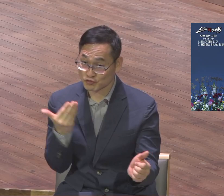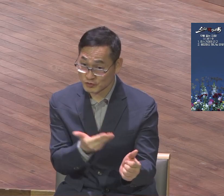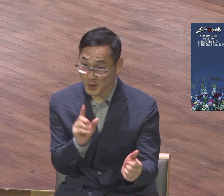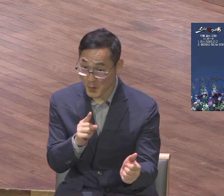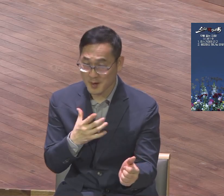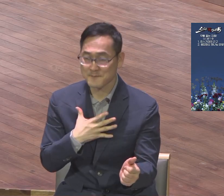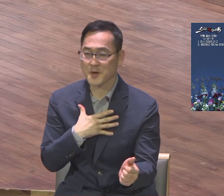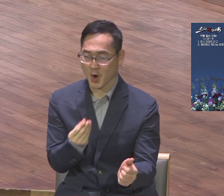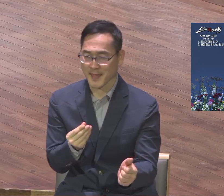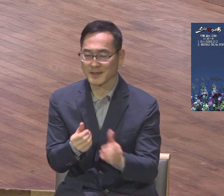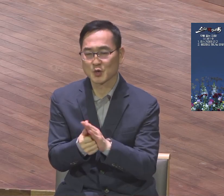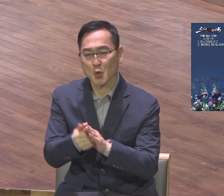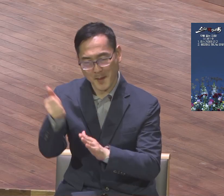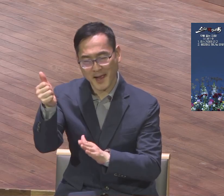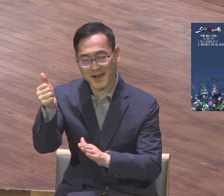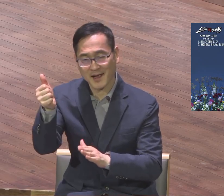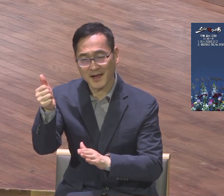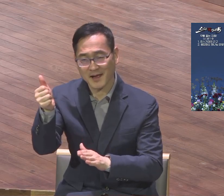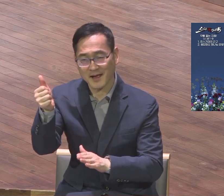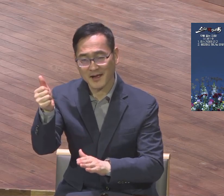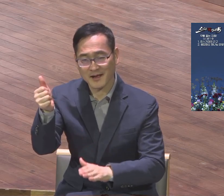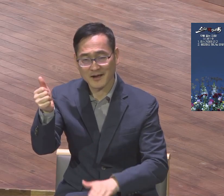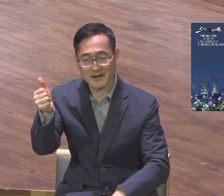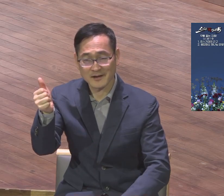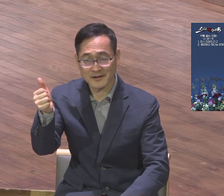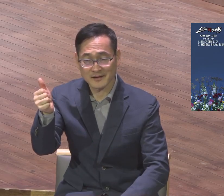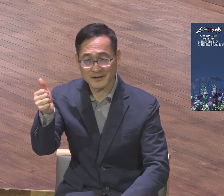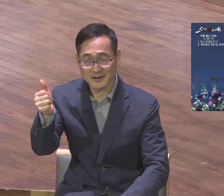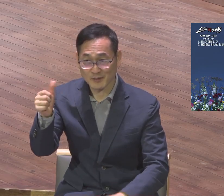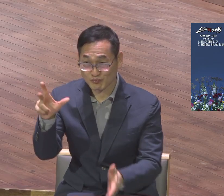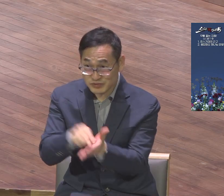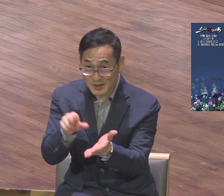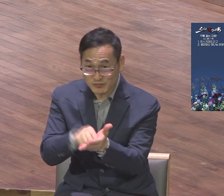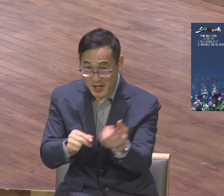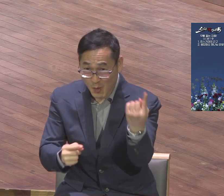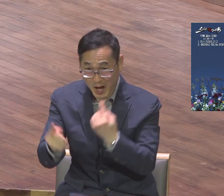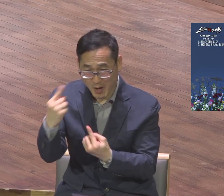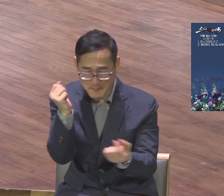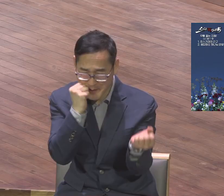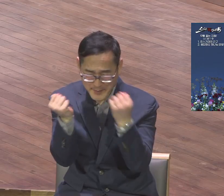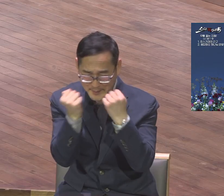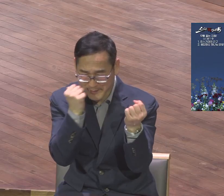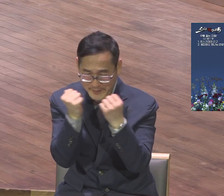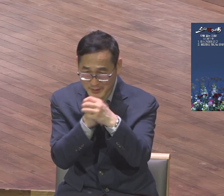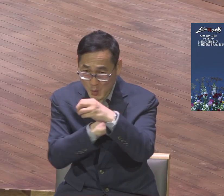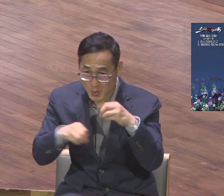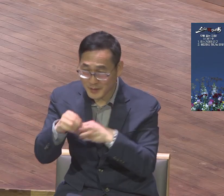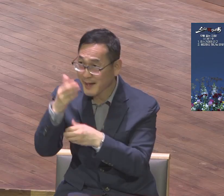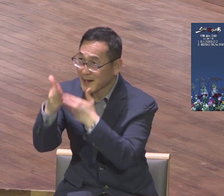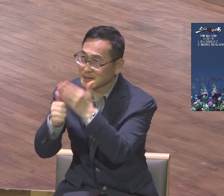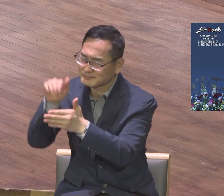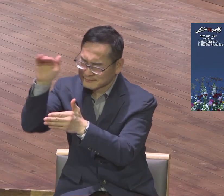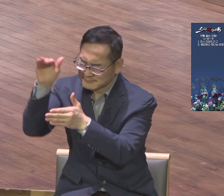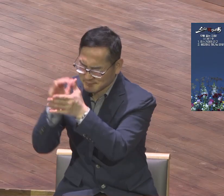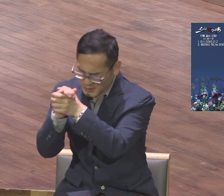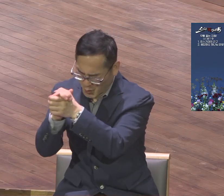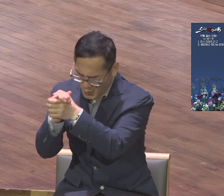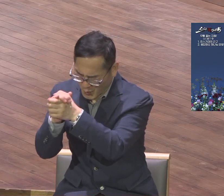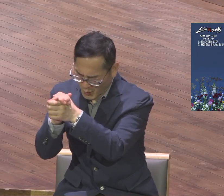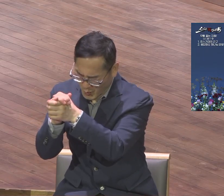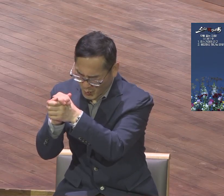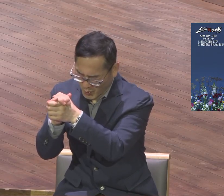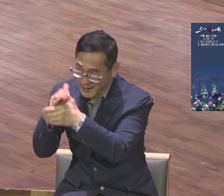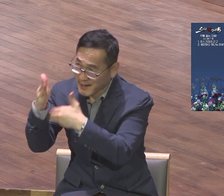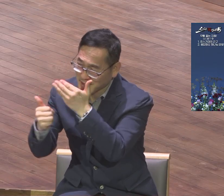평안과 소망이니라. 네. 소망. 문제와 사건을 통해서 하나님과의 더 깊은 교제가 회복된다고 하면